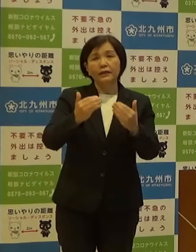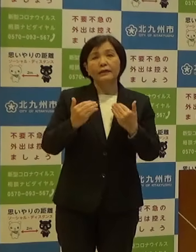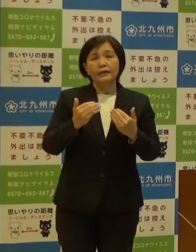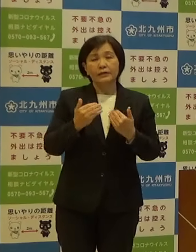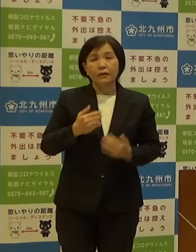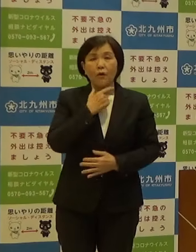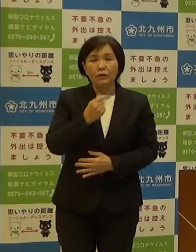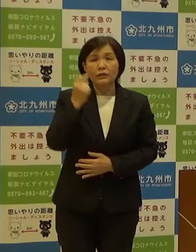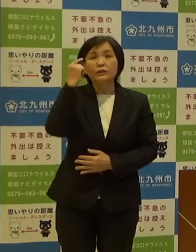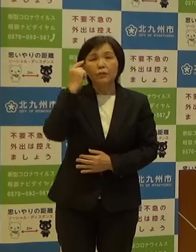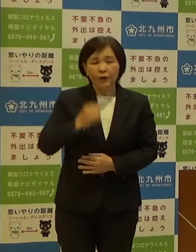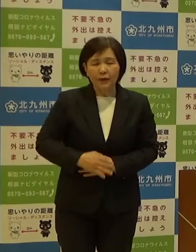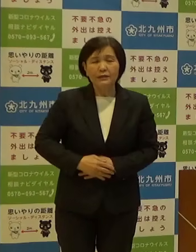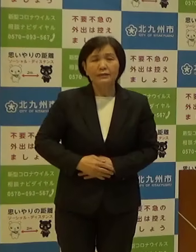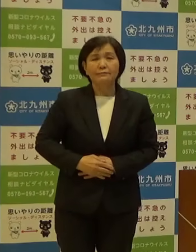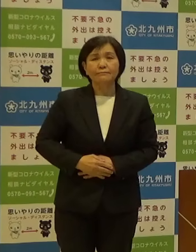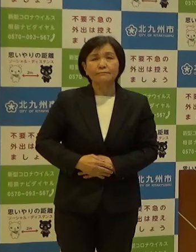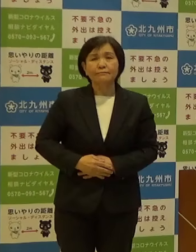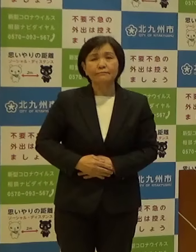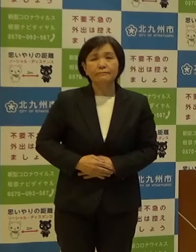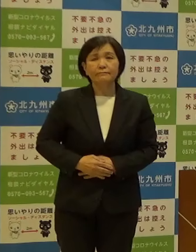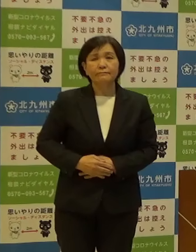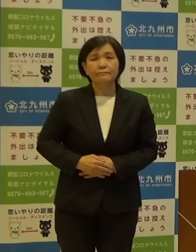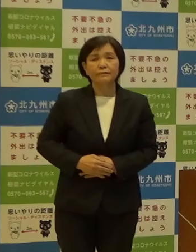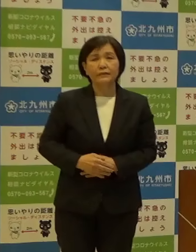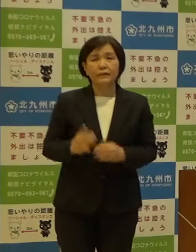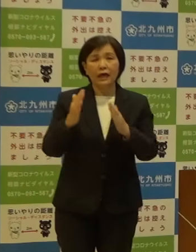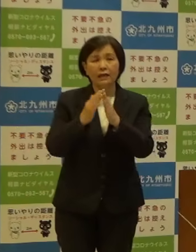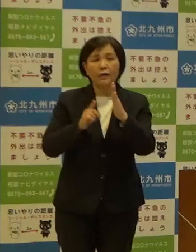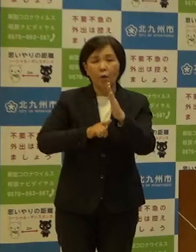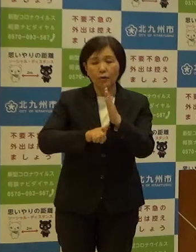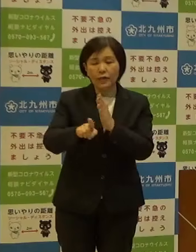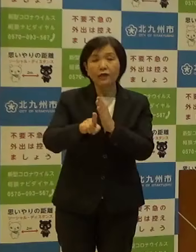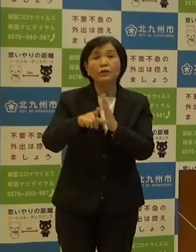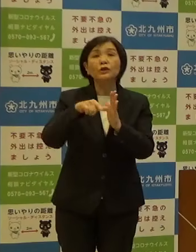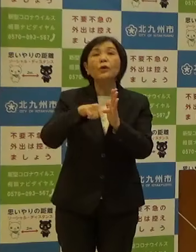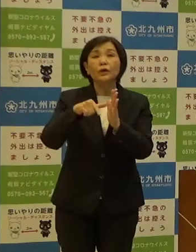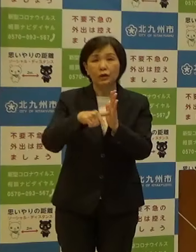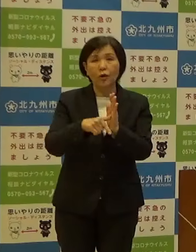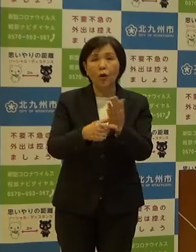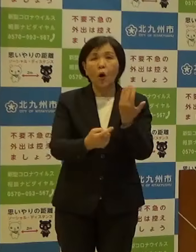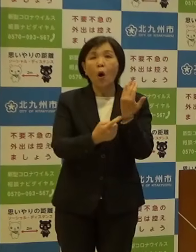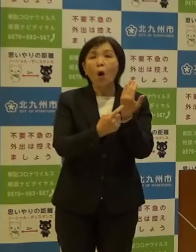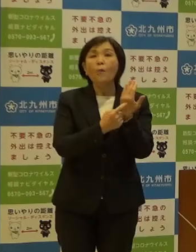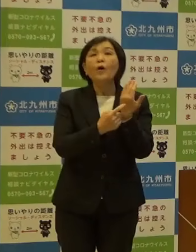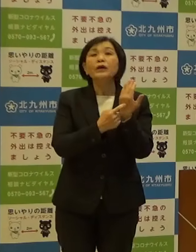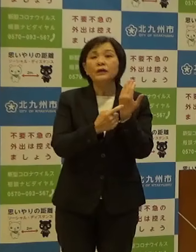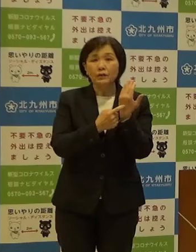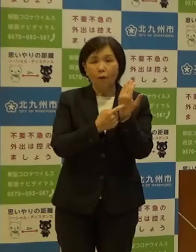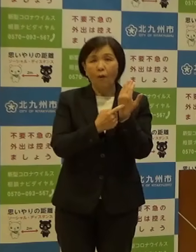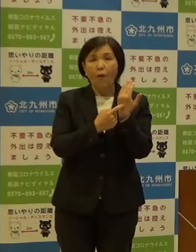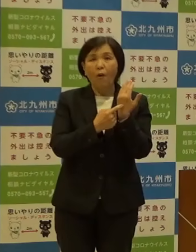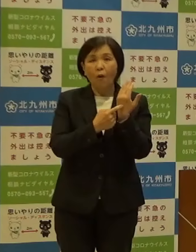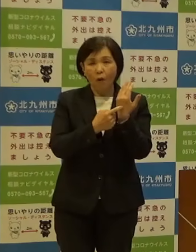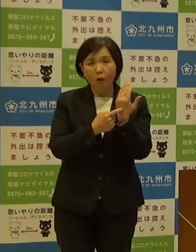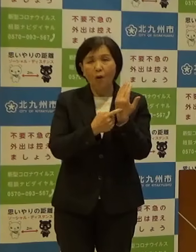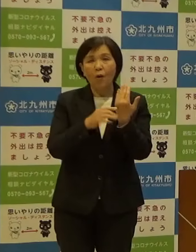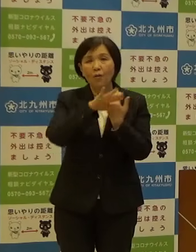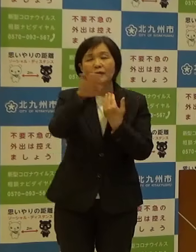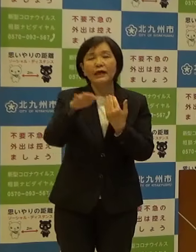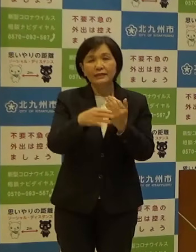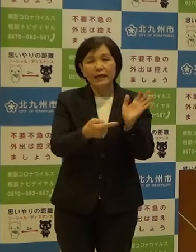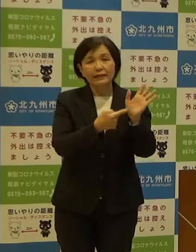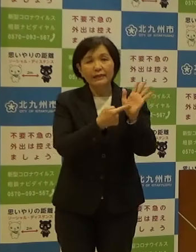っております。さて、外出する際のポイントをここでお示しをしたいと思